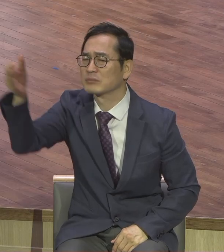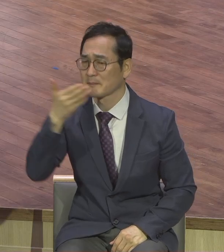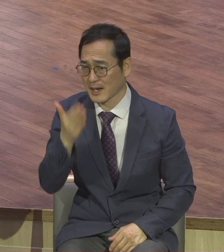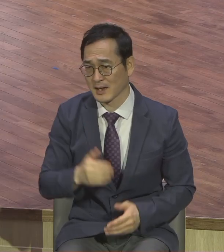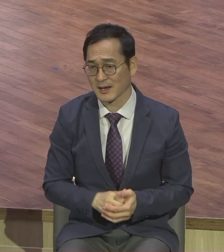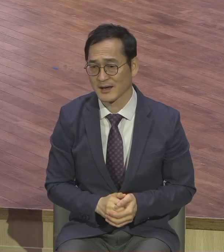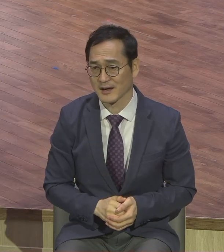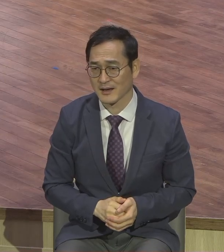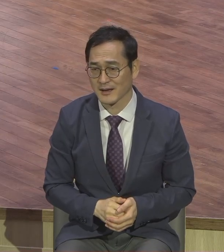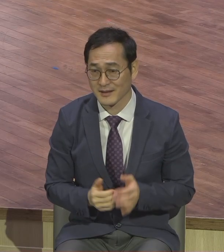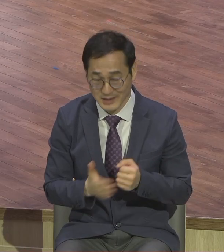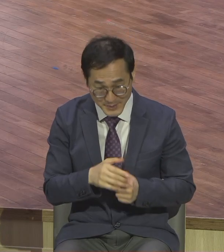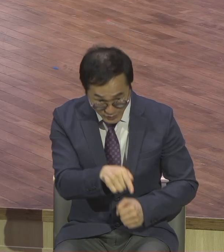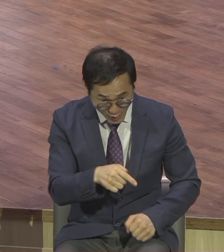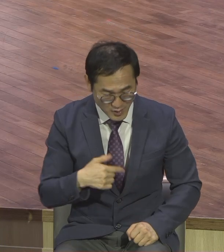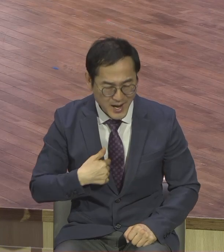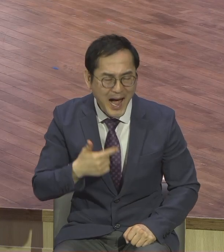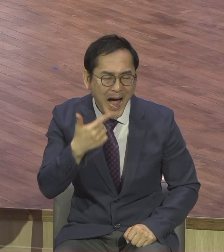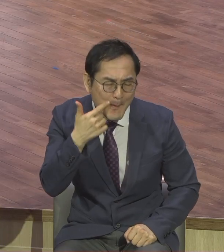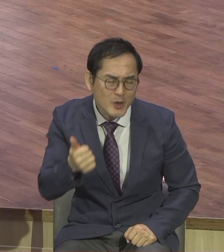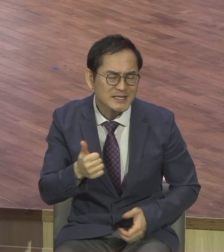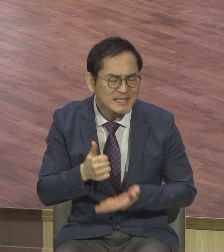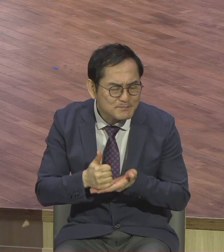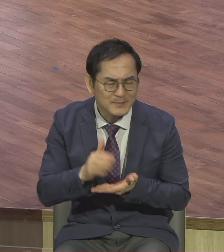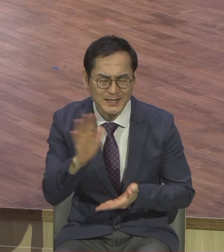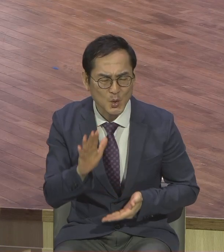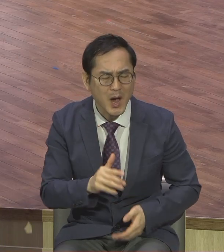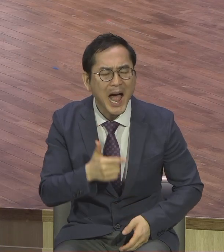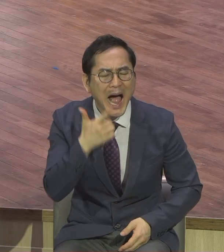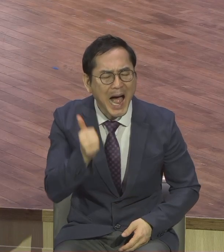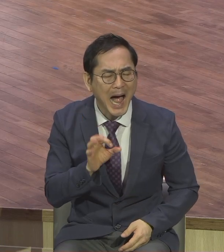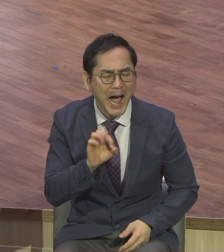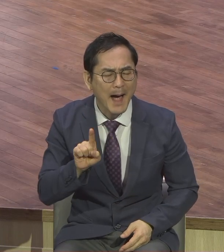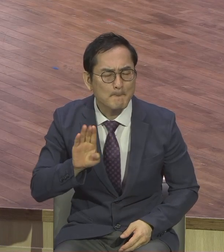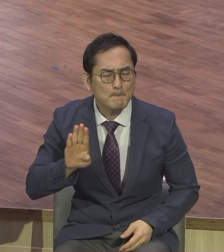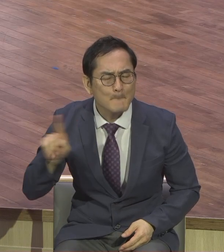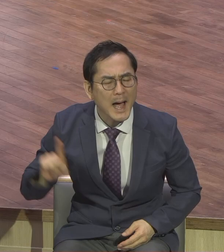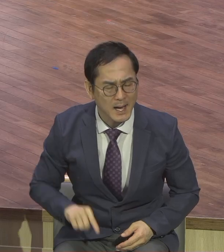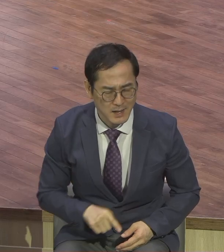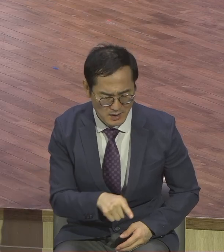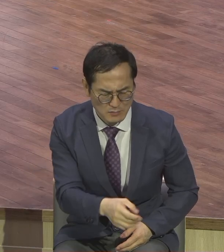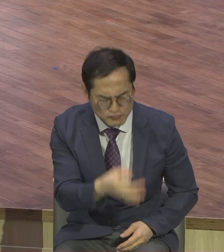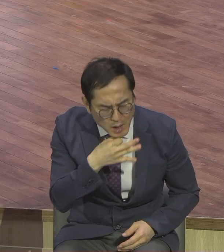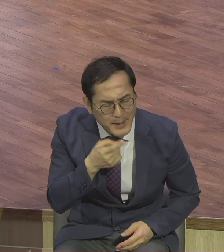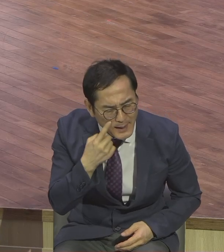아빠라고 부를 수 있게 해주셨다. 친자식, 친자식이